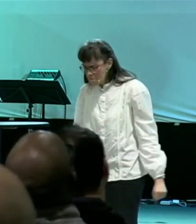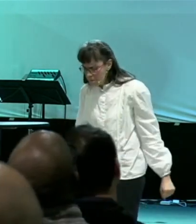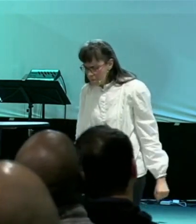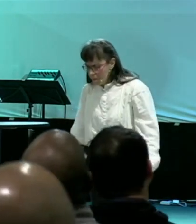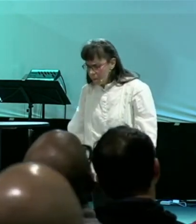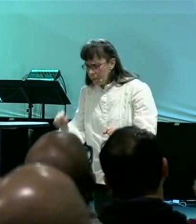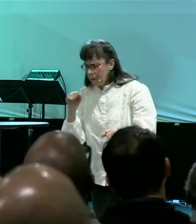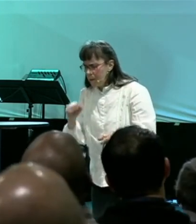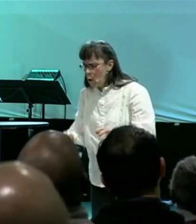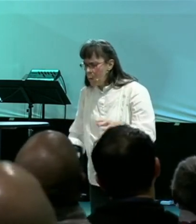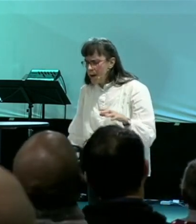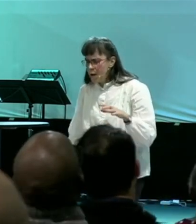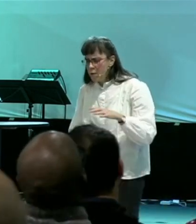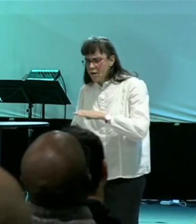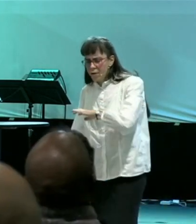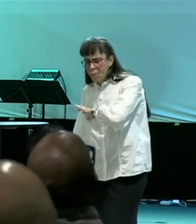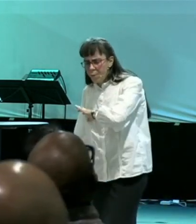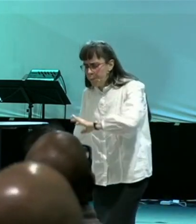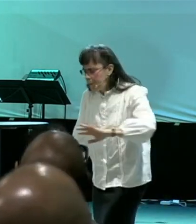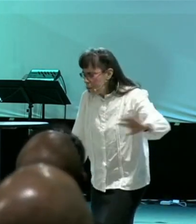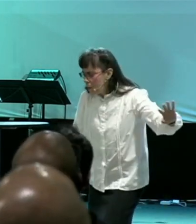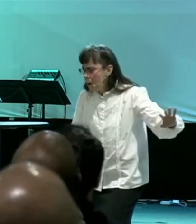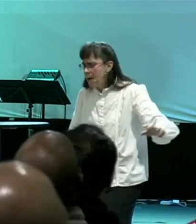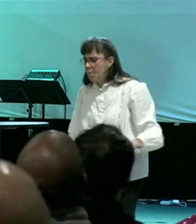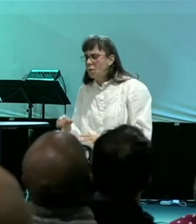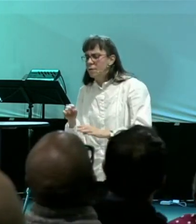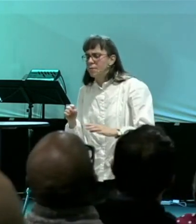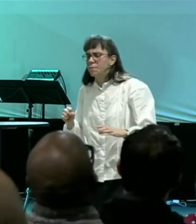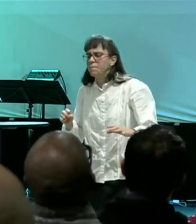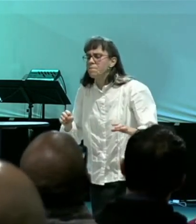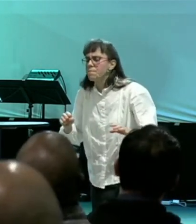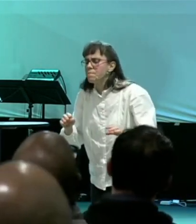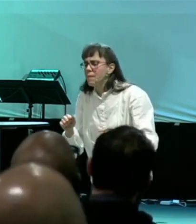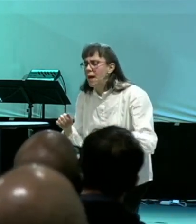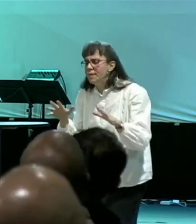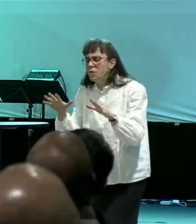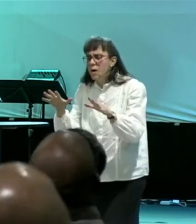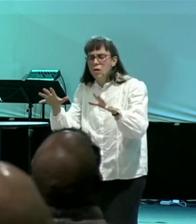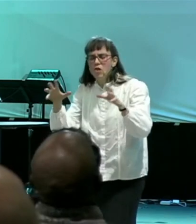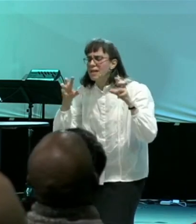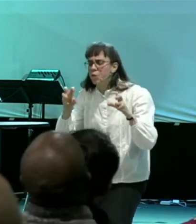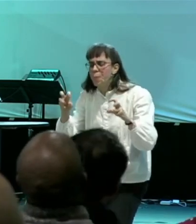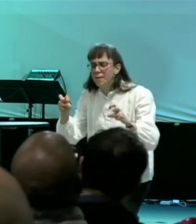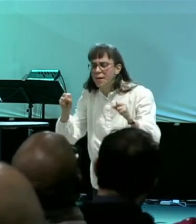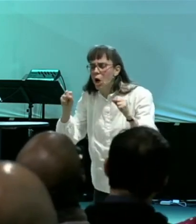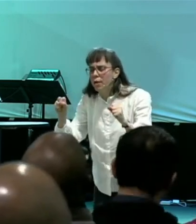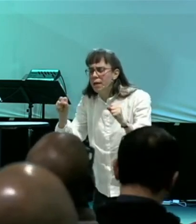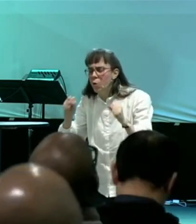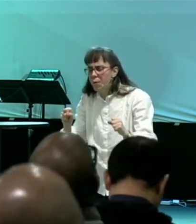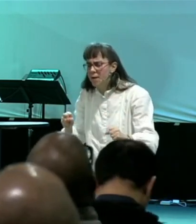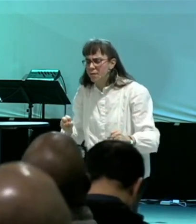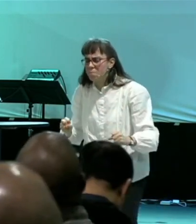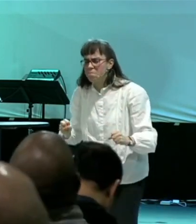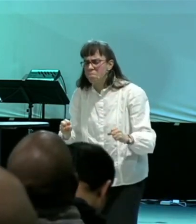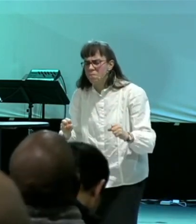Ta prière va déplacer les montagnes. Il y a des situations, elles attendent que ta prière. Elles attendent que tu te mettes à genoux, ma sœur. Only